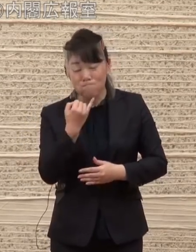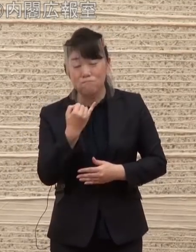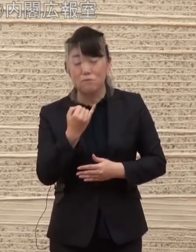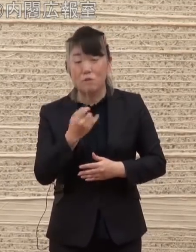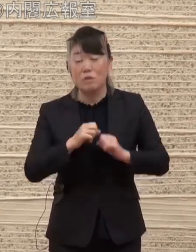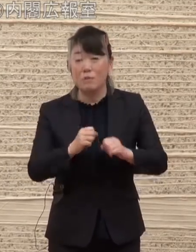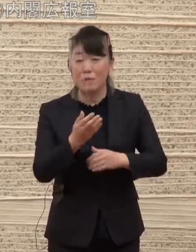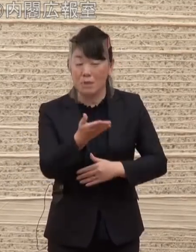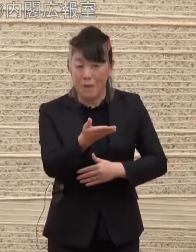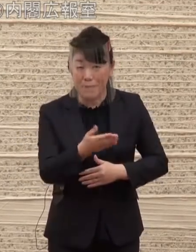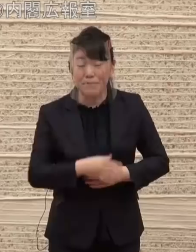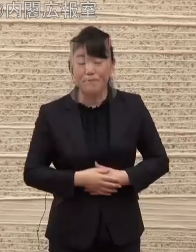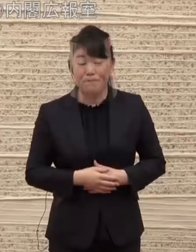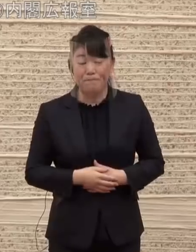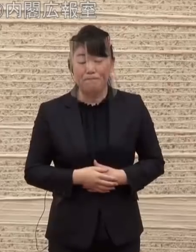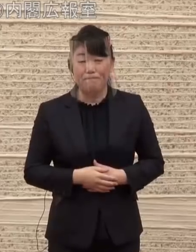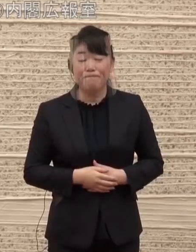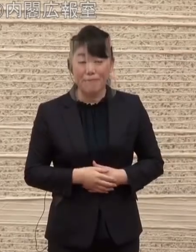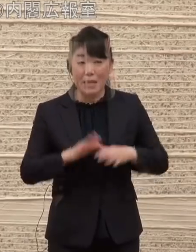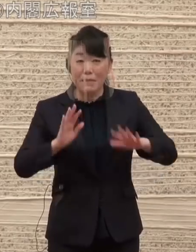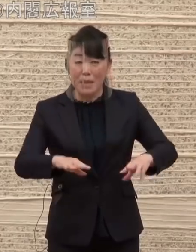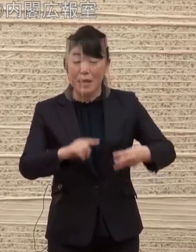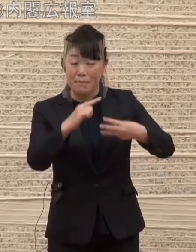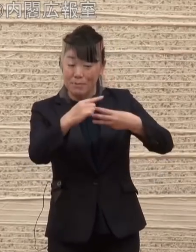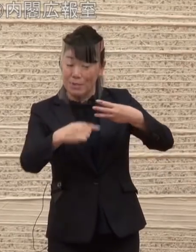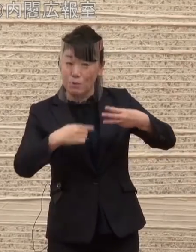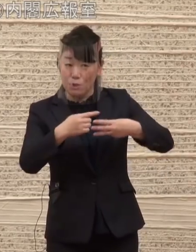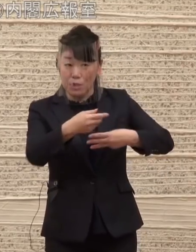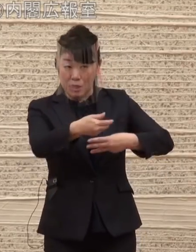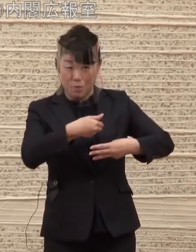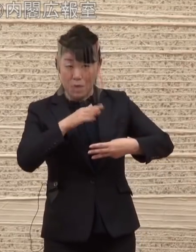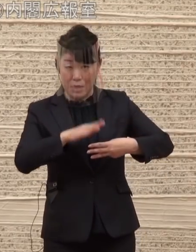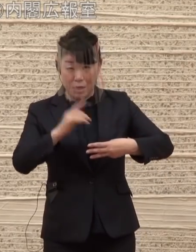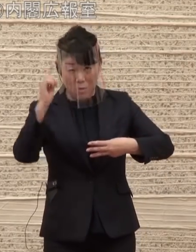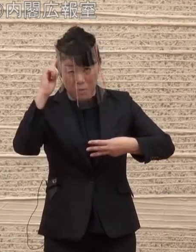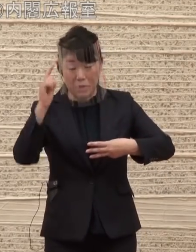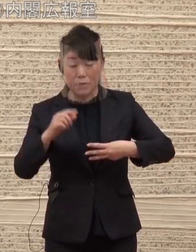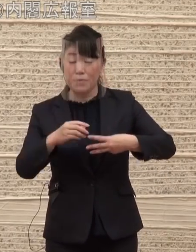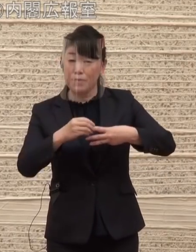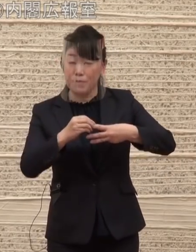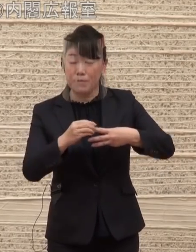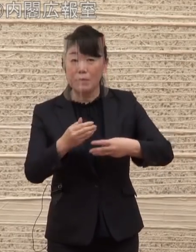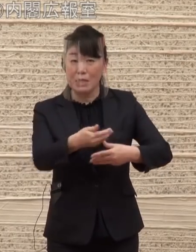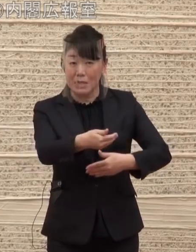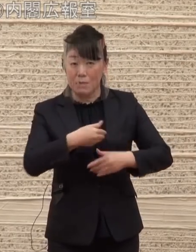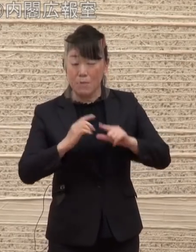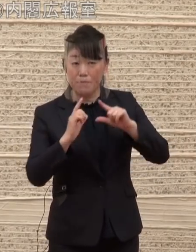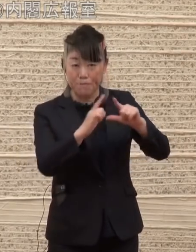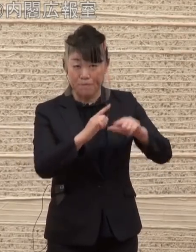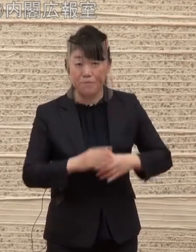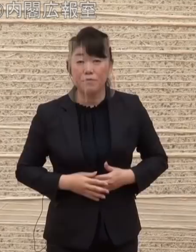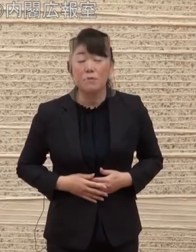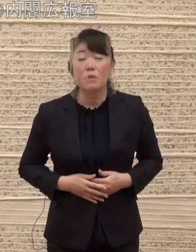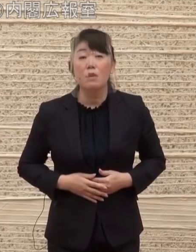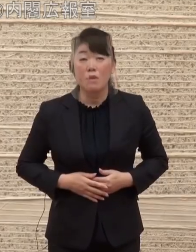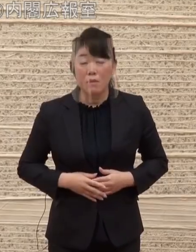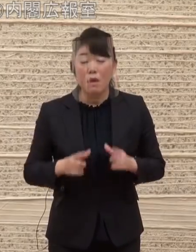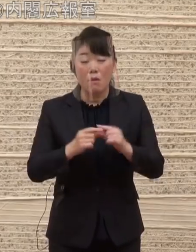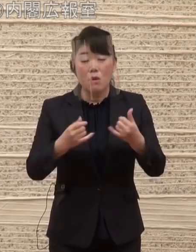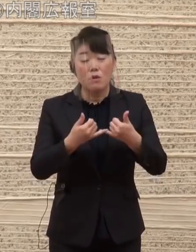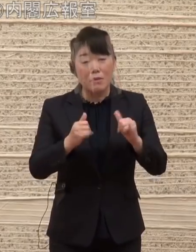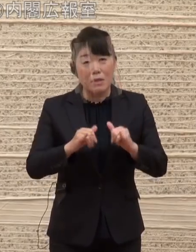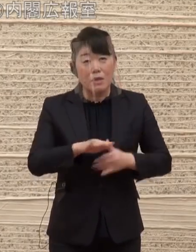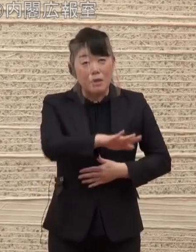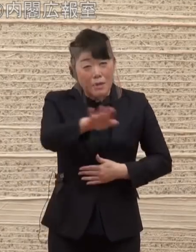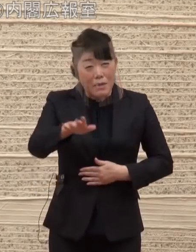3つの質問があったと思いますが最初の質問についてはですね大変黒皆様厳しい